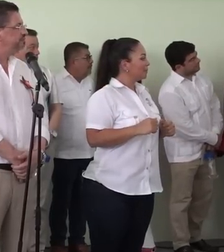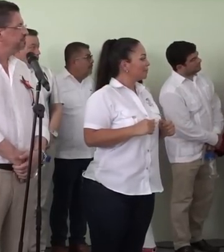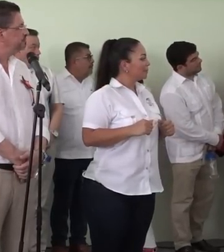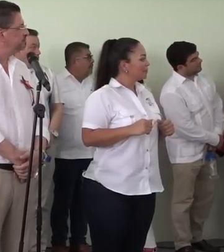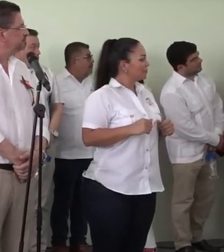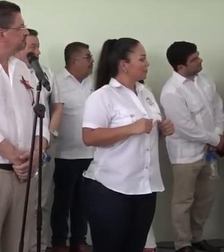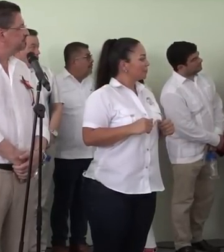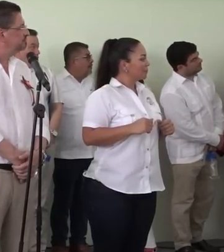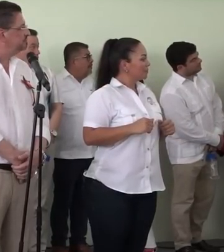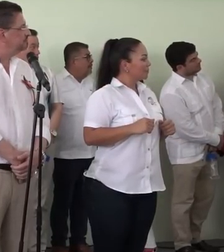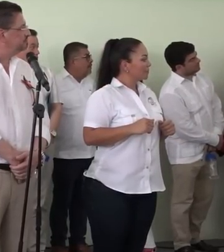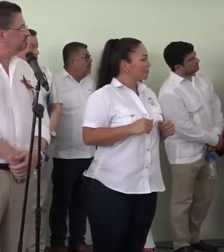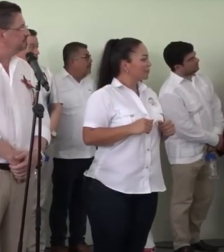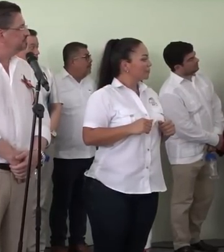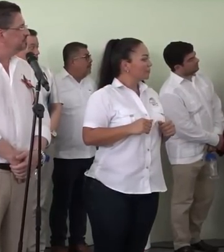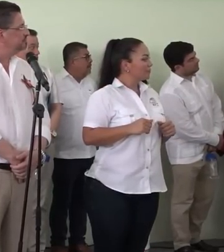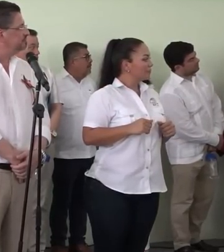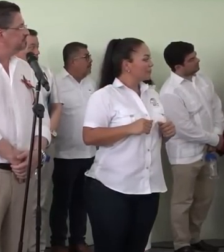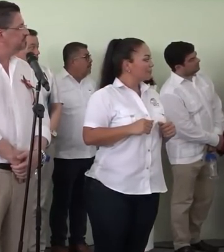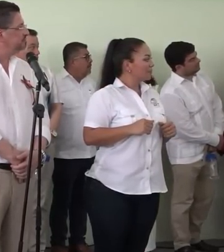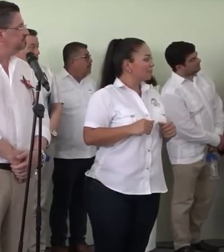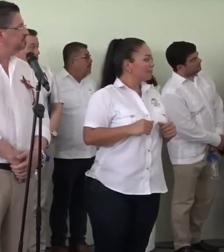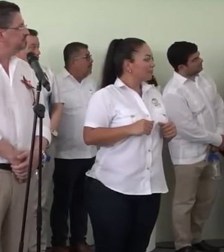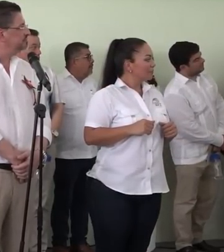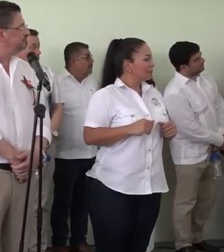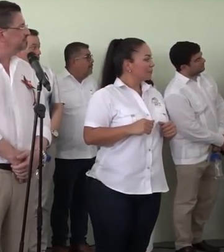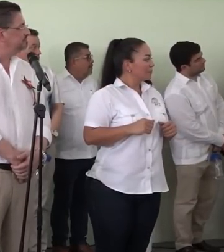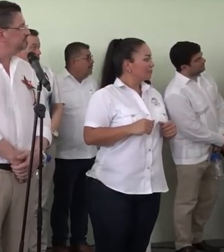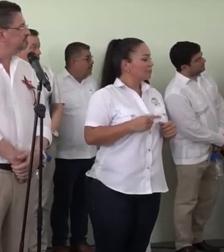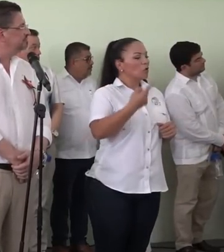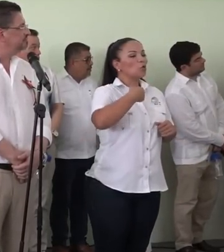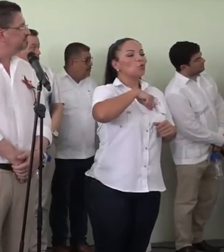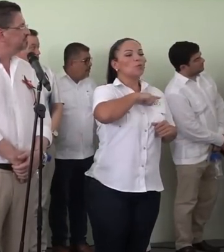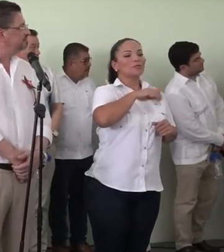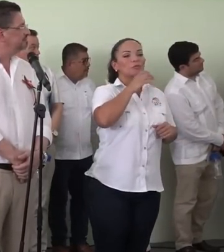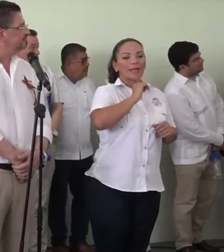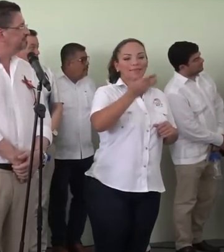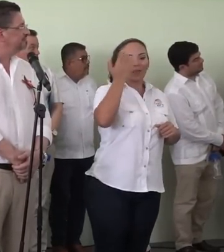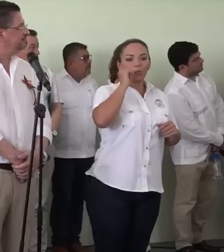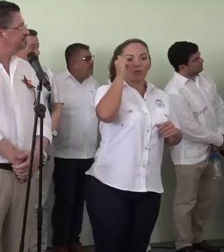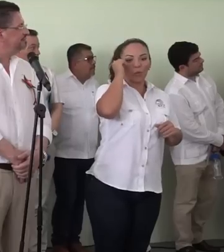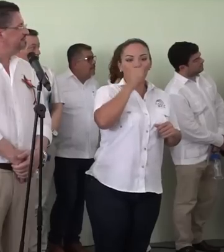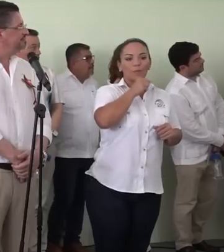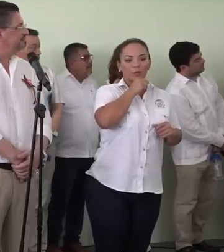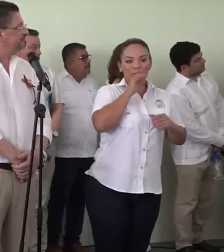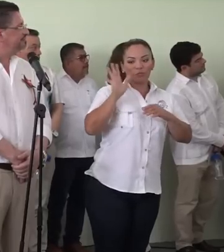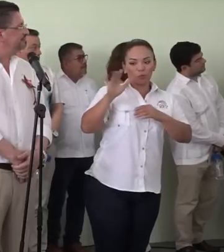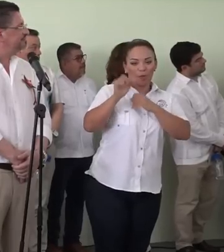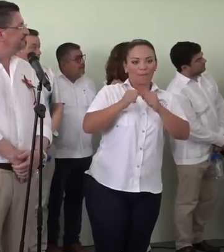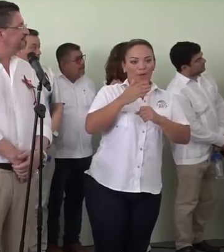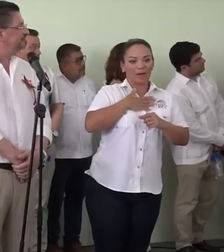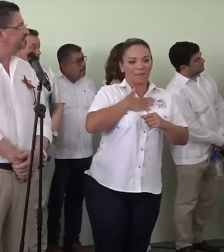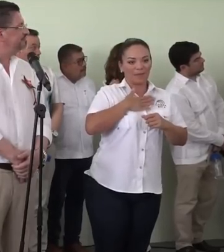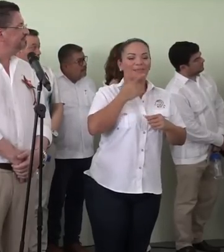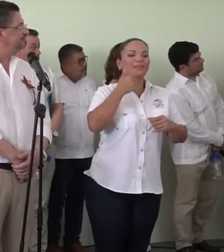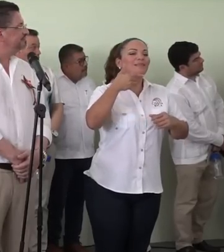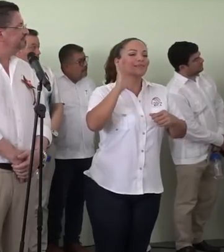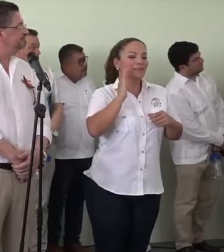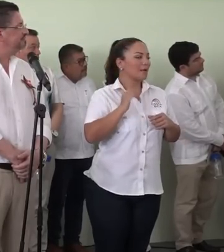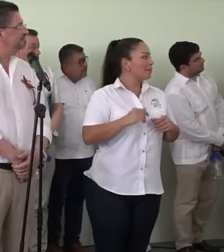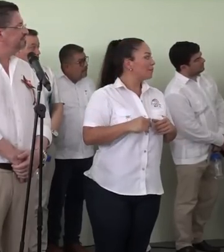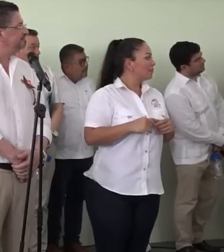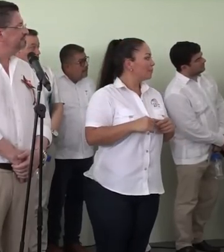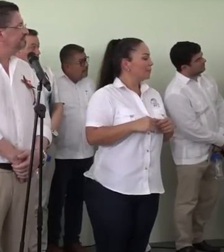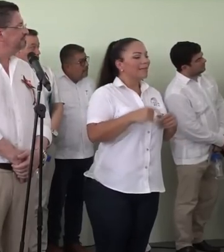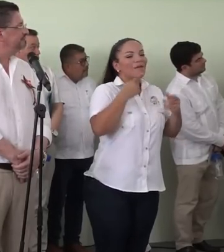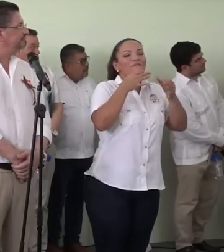Dicen, o decían nuestros antiguos adultos mayores en la época suya y en la mía, al todo